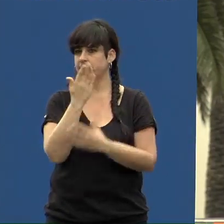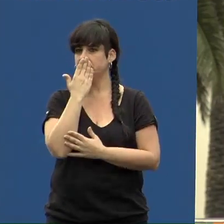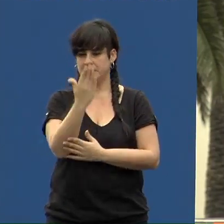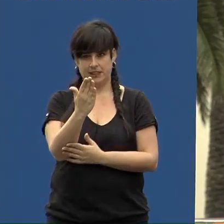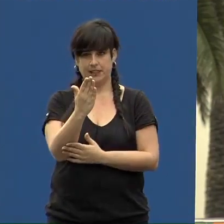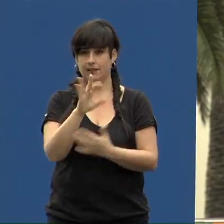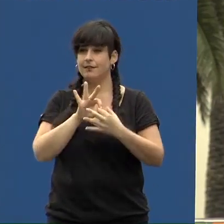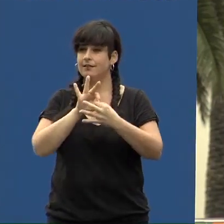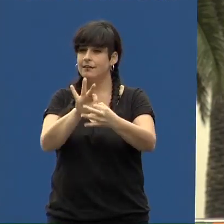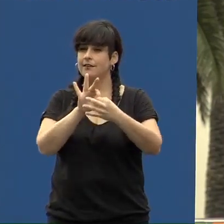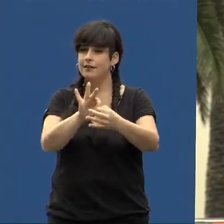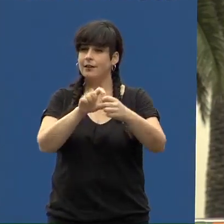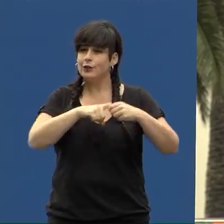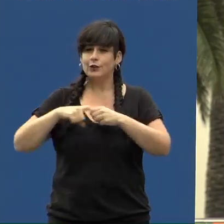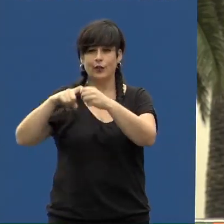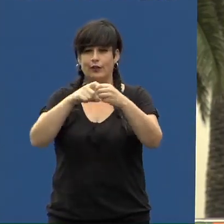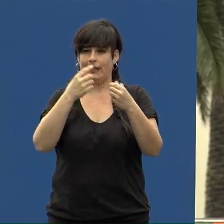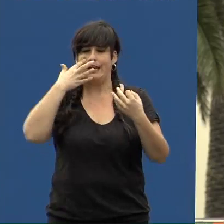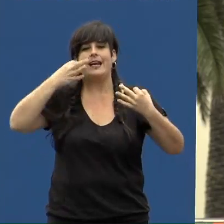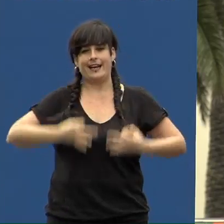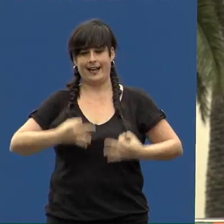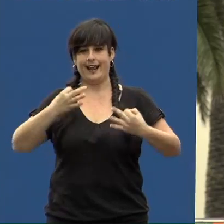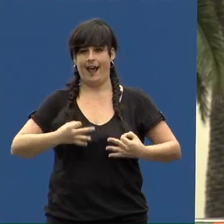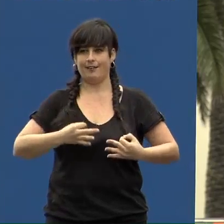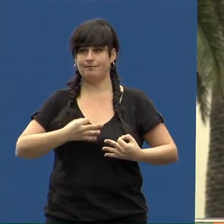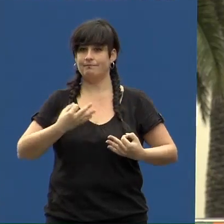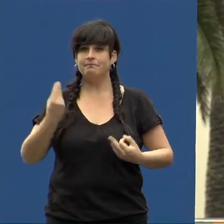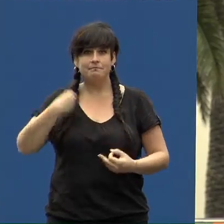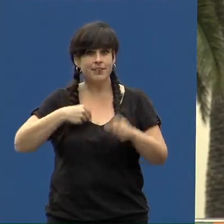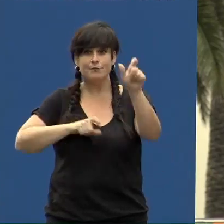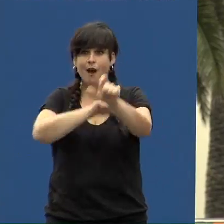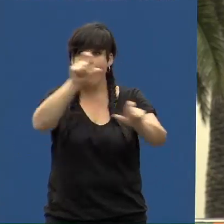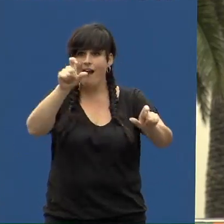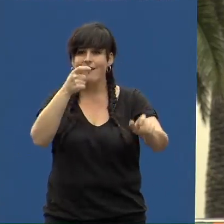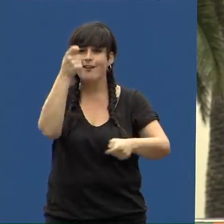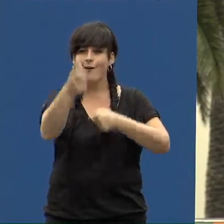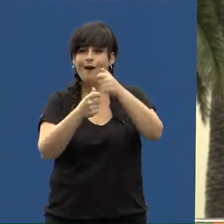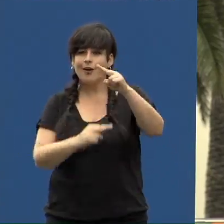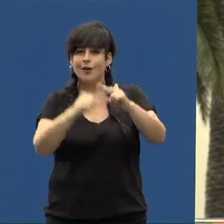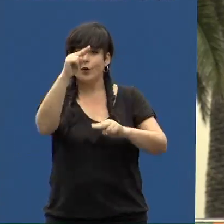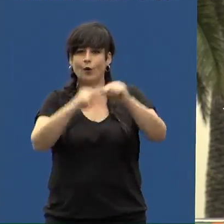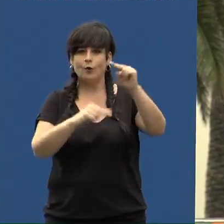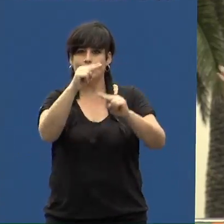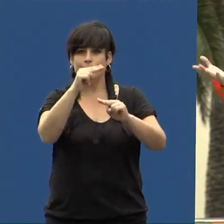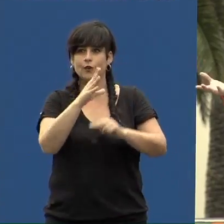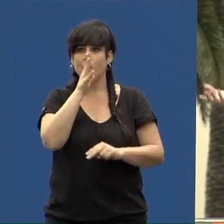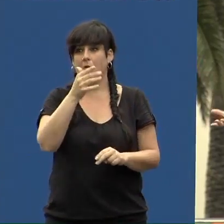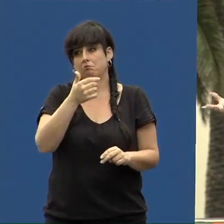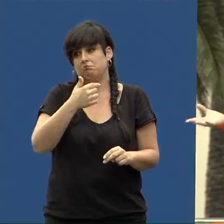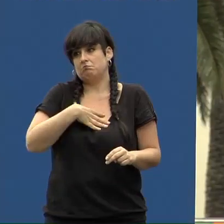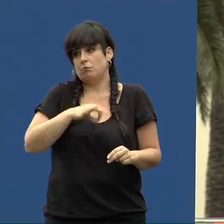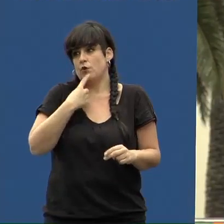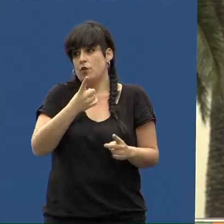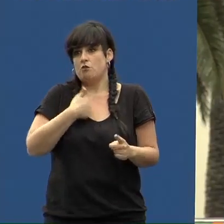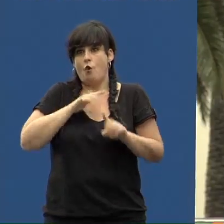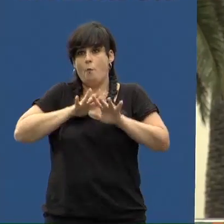de la de verdad, de la de abajo, de la que construye la gente, Porque podríamos decir, yo no soy orgánicamente de En